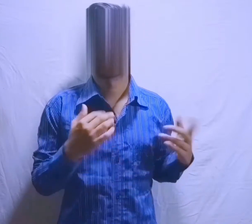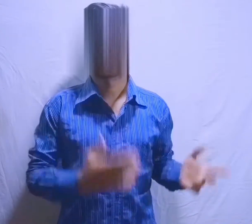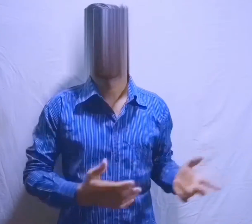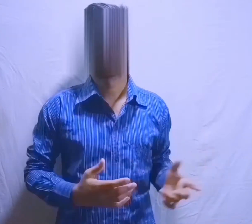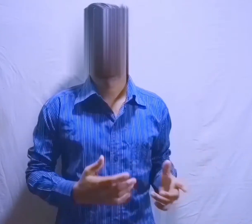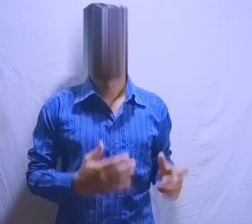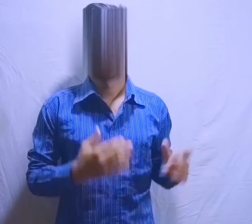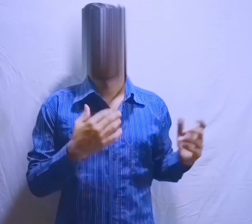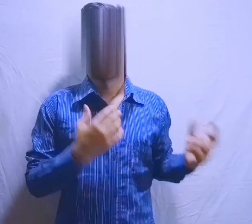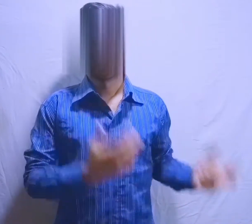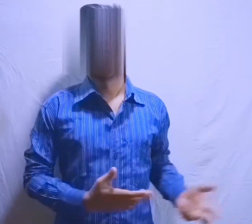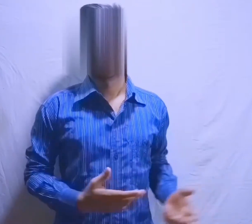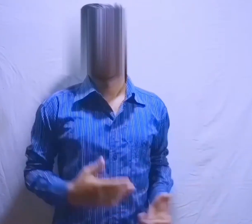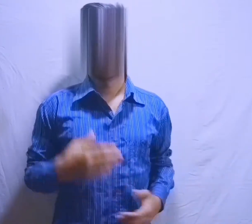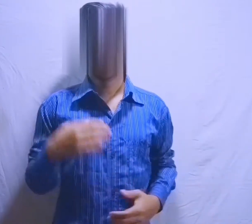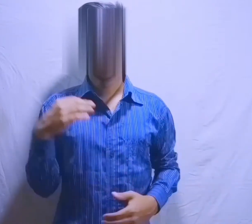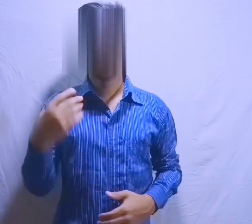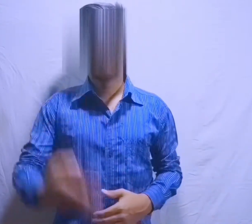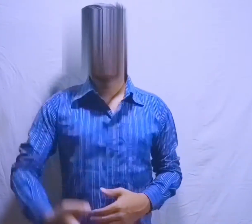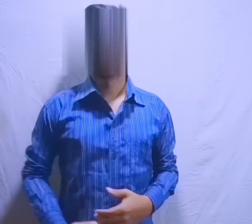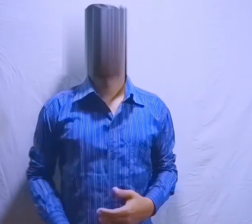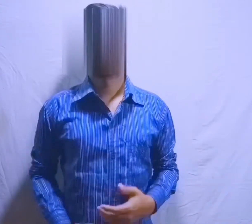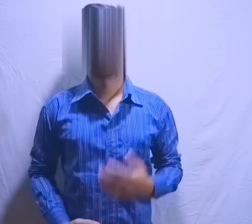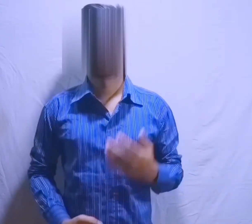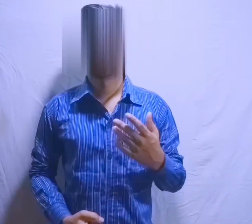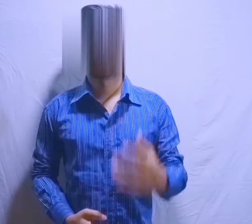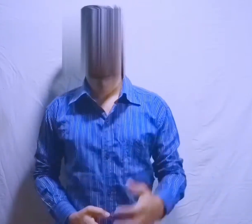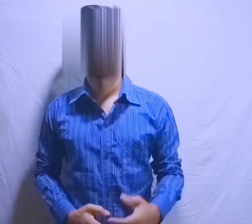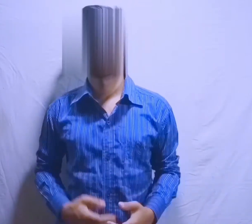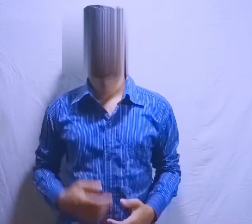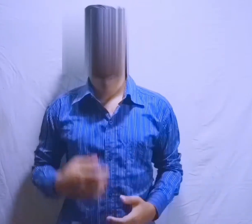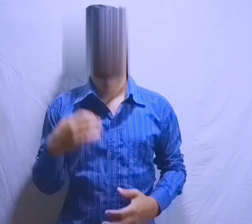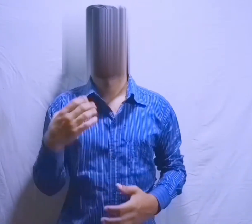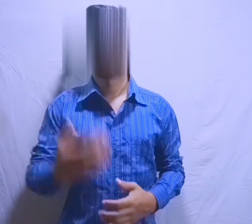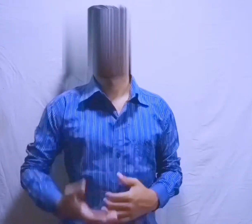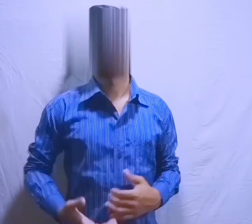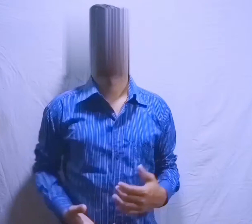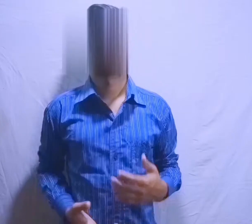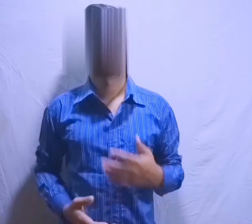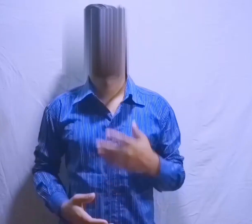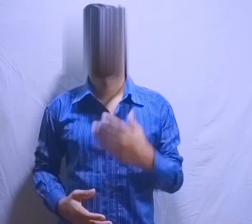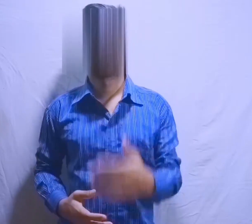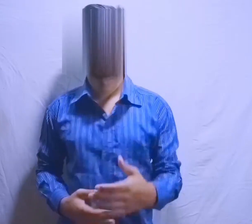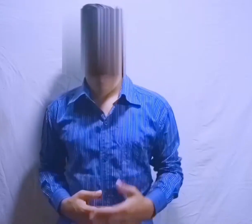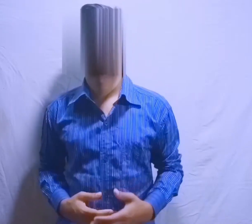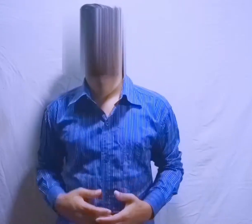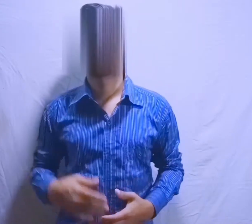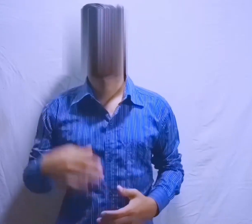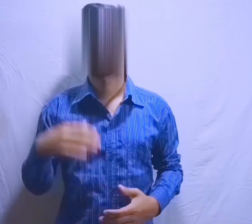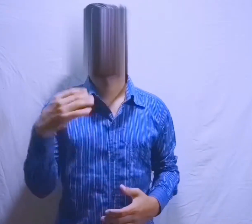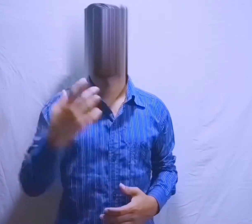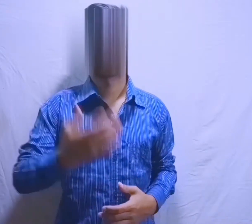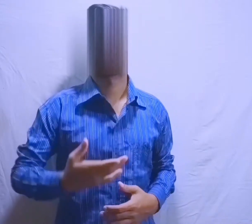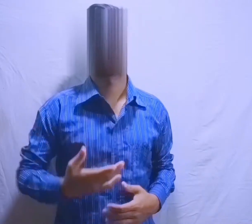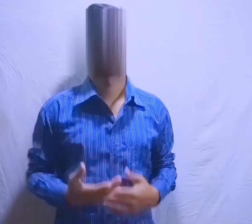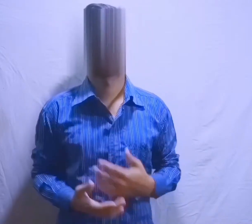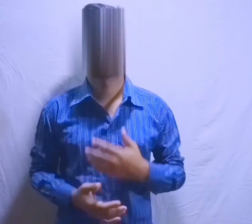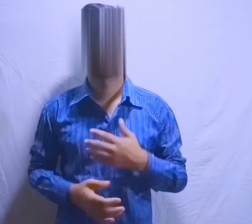নেই, জিমে গিয়ে মেদ বাড়া ঝরানোরও তাই উপায় নেই। তাহলে এ থেকে বাঁচার উপায়